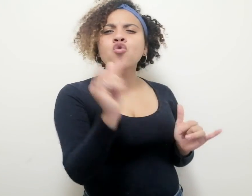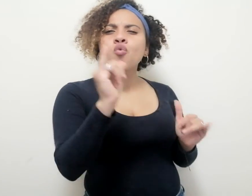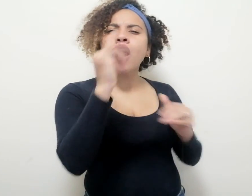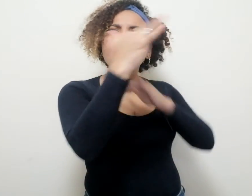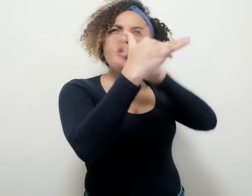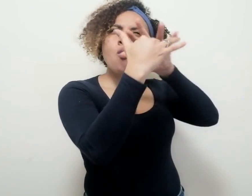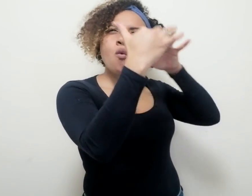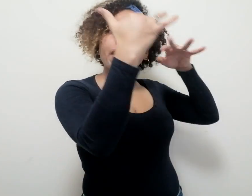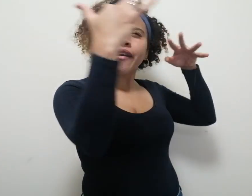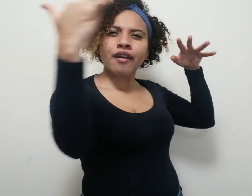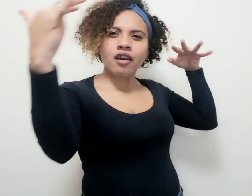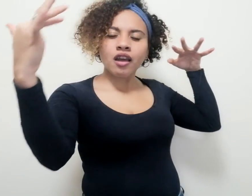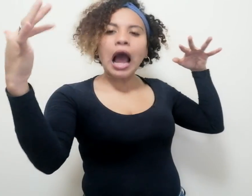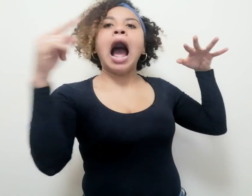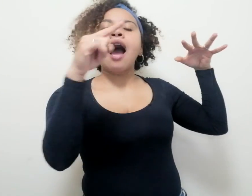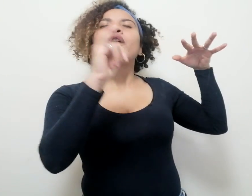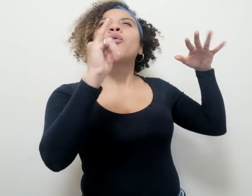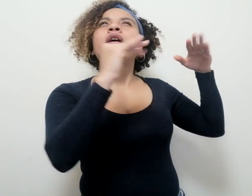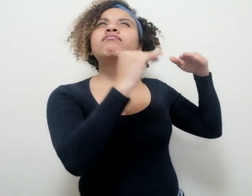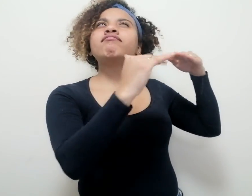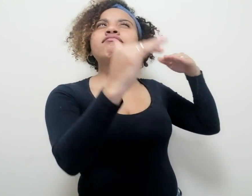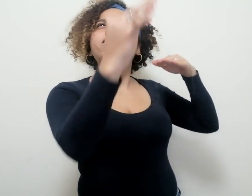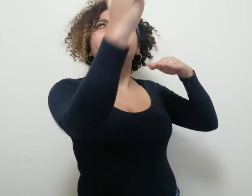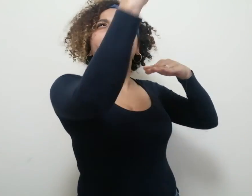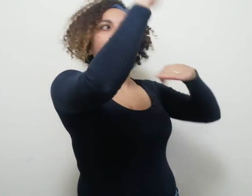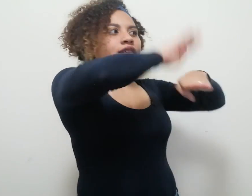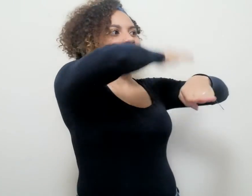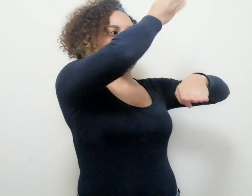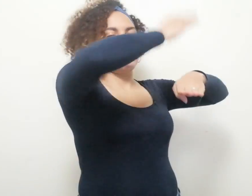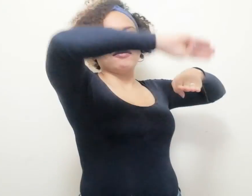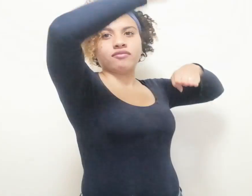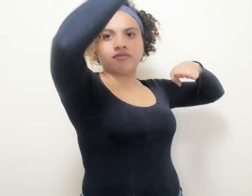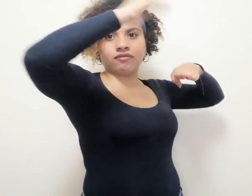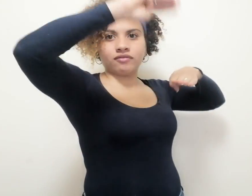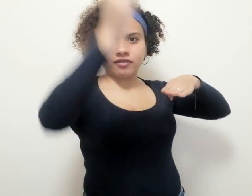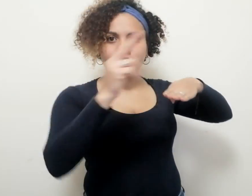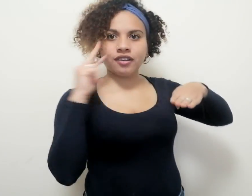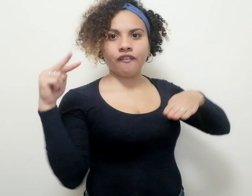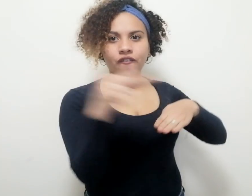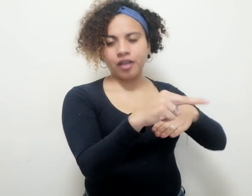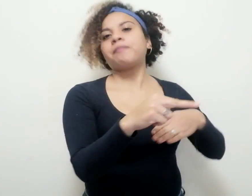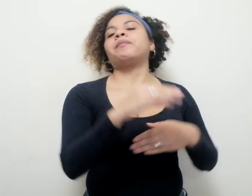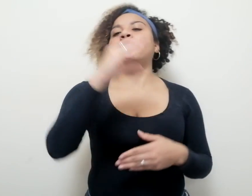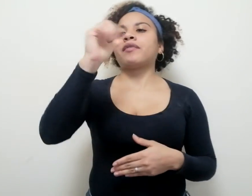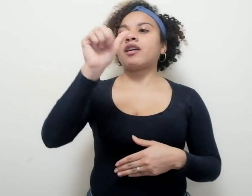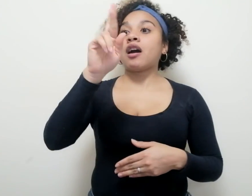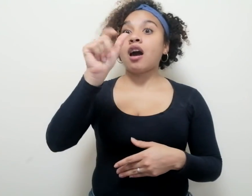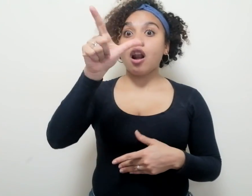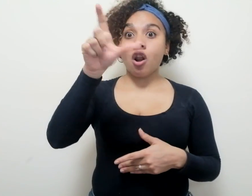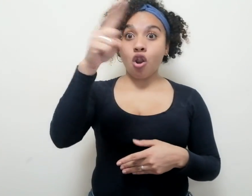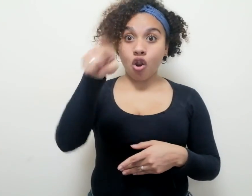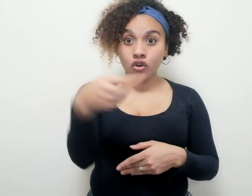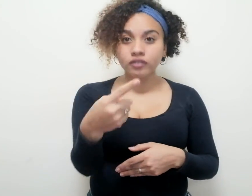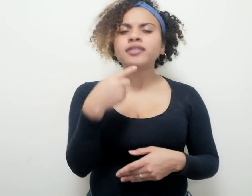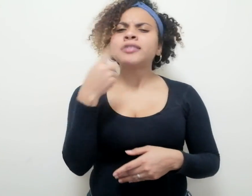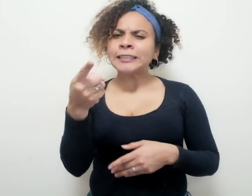tags, se eleva hacia los cerros. Carlos Yuchimito considera que la